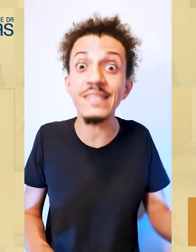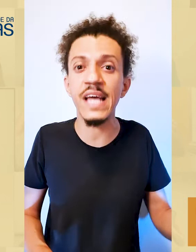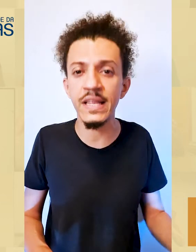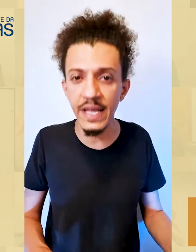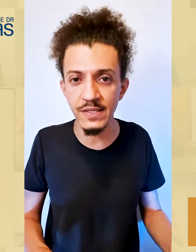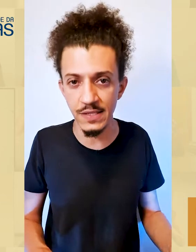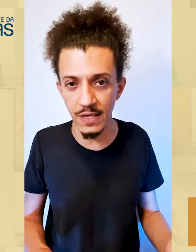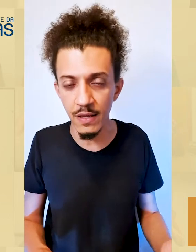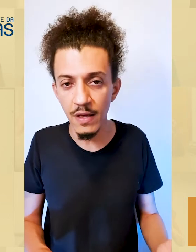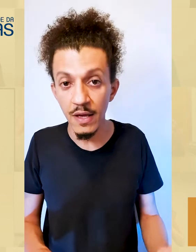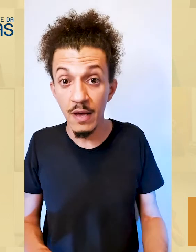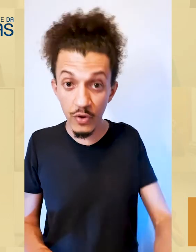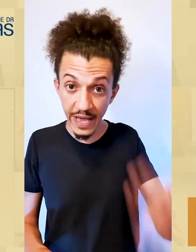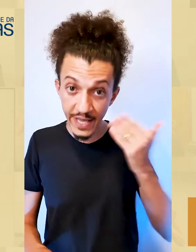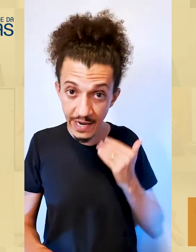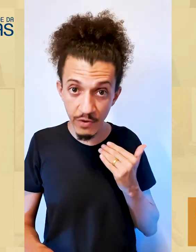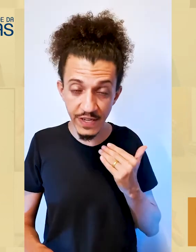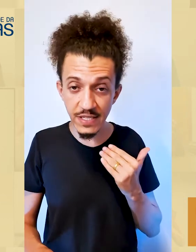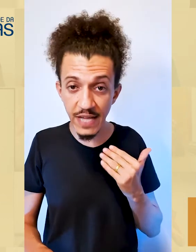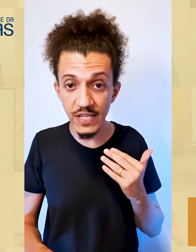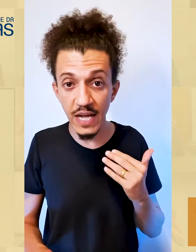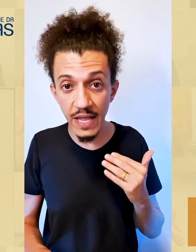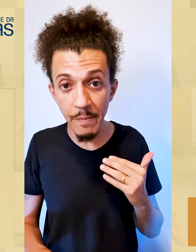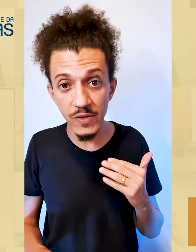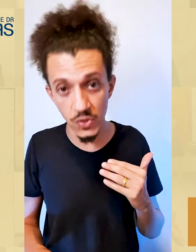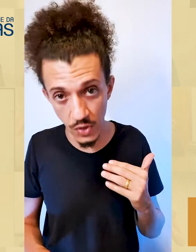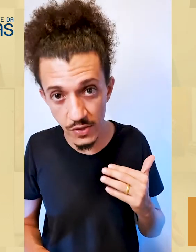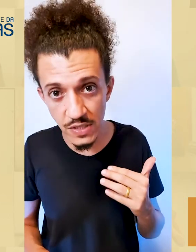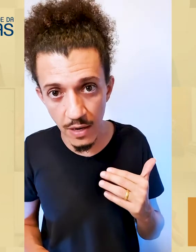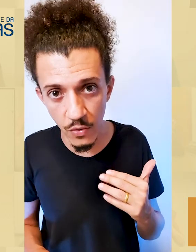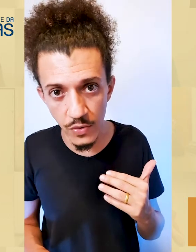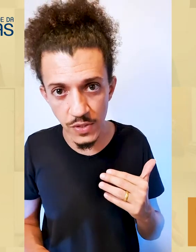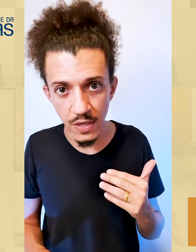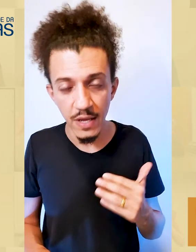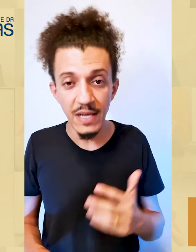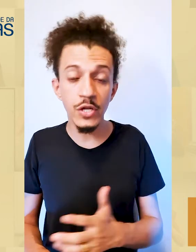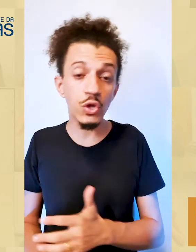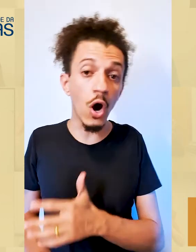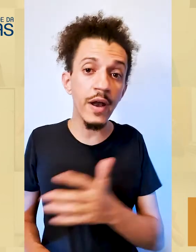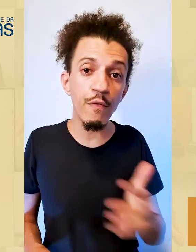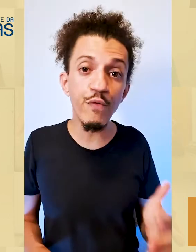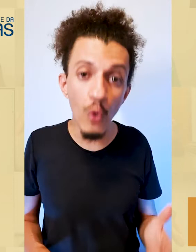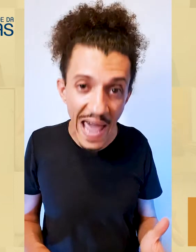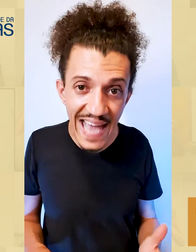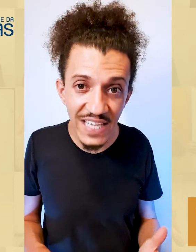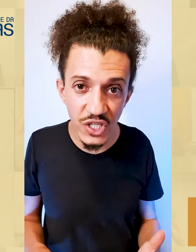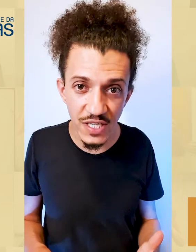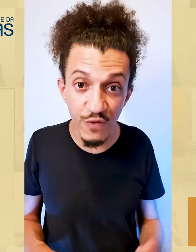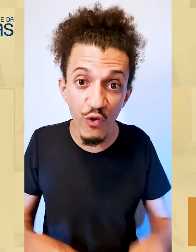tanta certeza assim? Porque aqui na Universidade da Libras, os nossos alunos se tornam